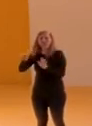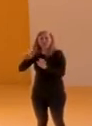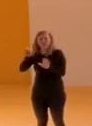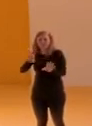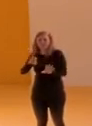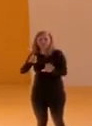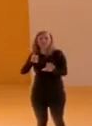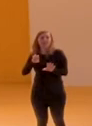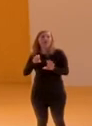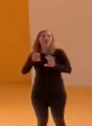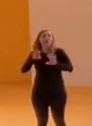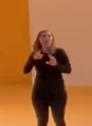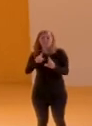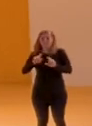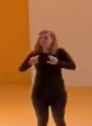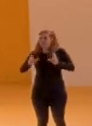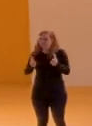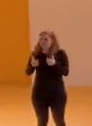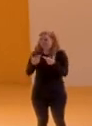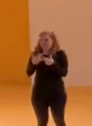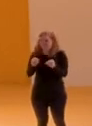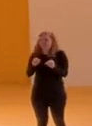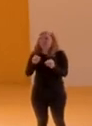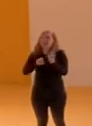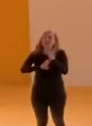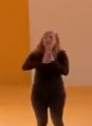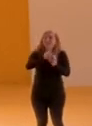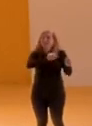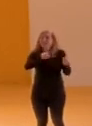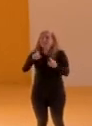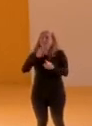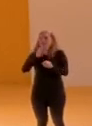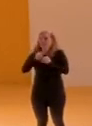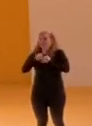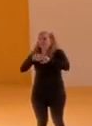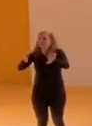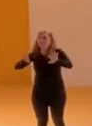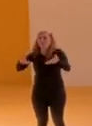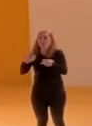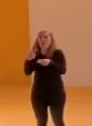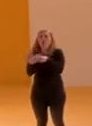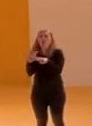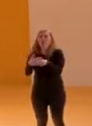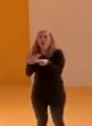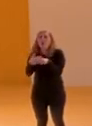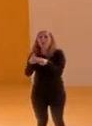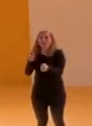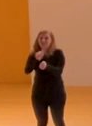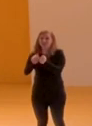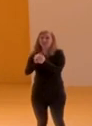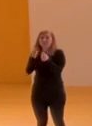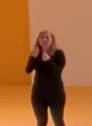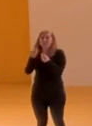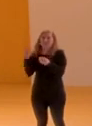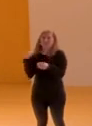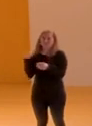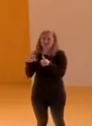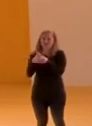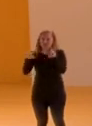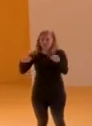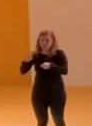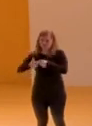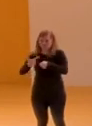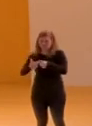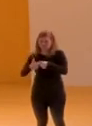1900 to nie jest przypadek że hiperinflacja jest plagą chorobą która niszczyła pieniądze w wieku XX